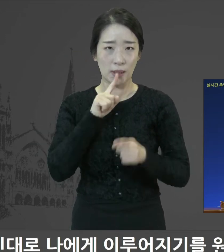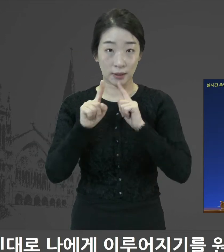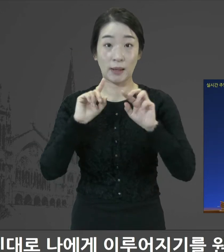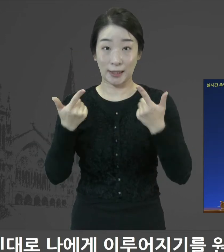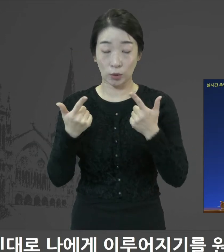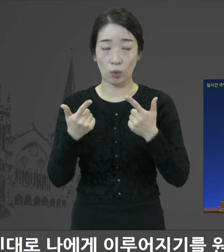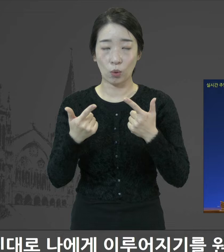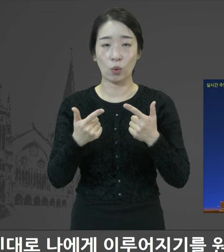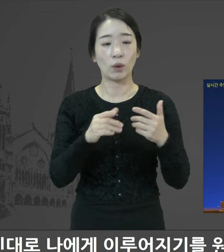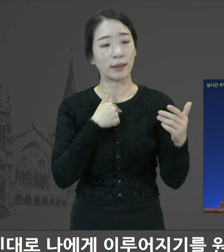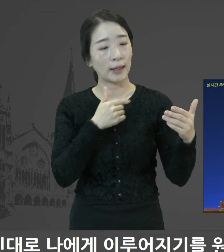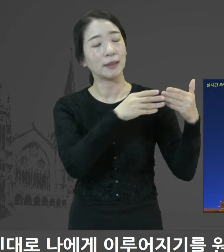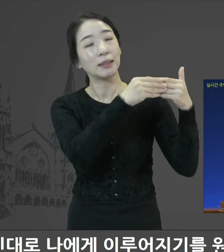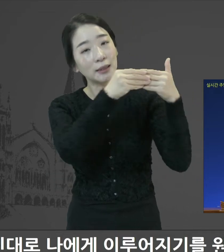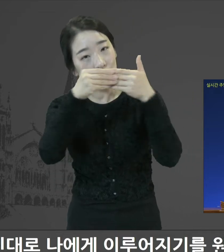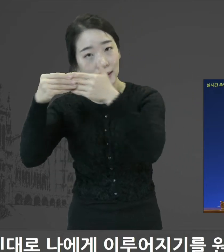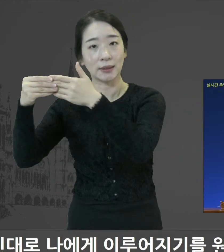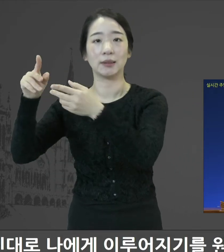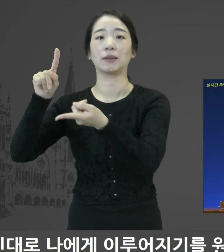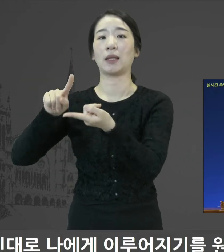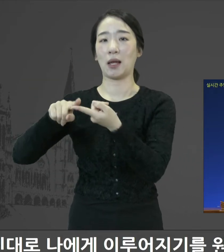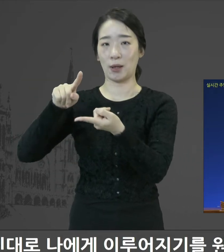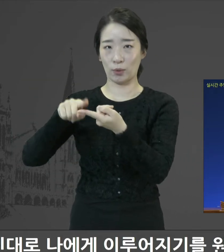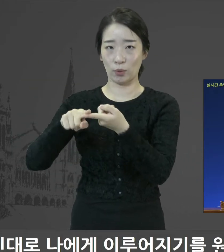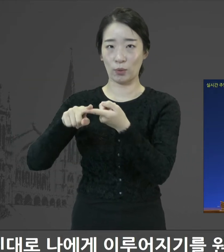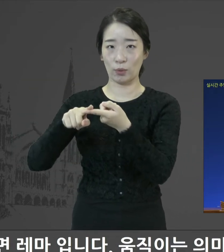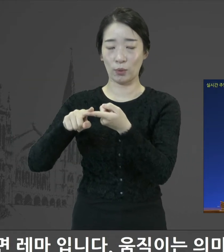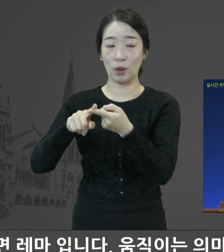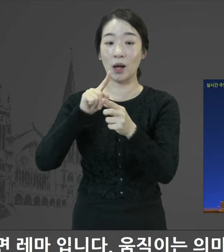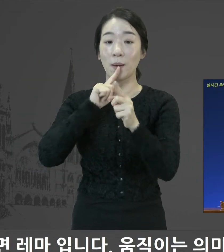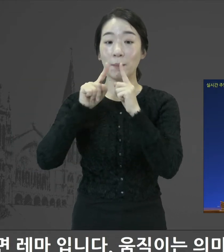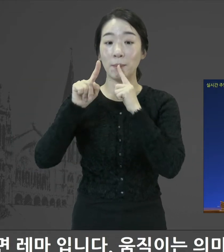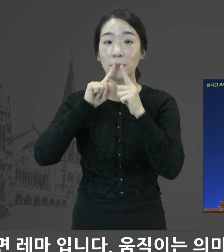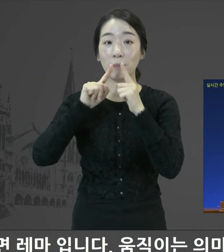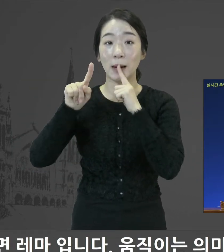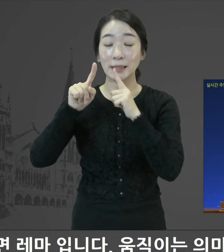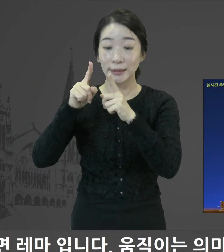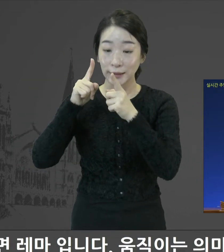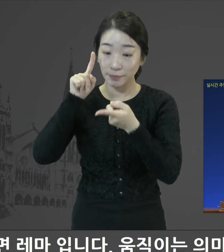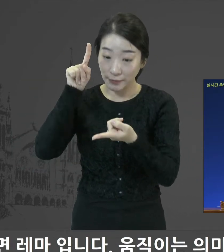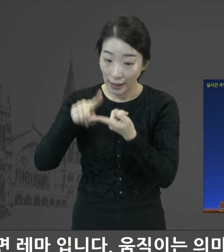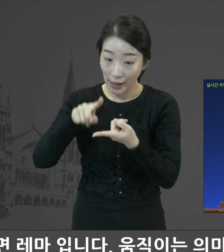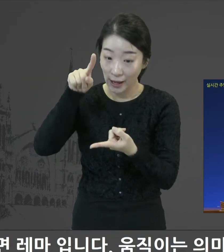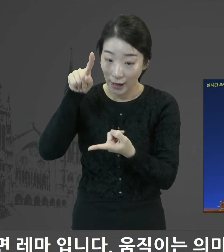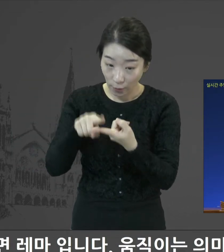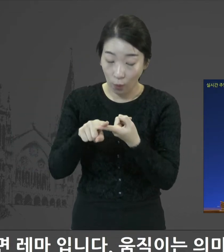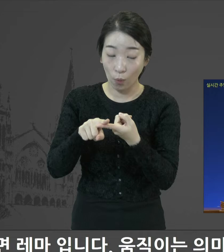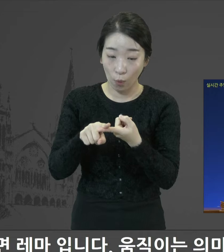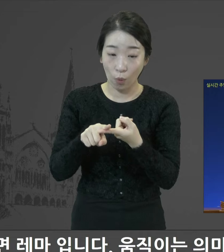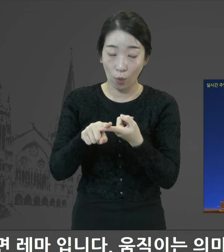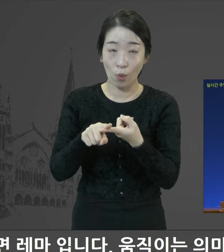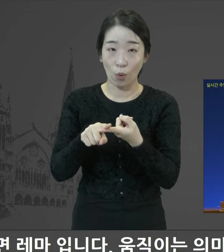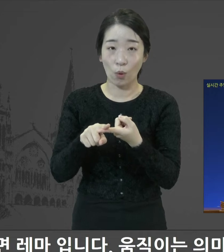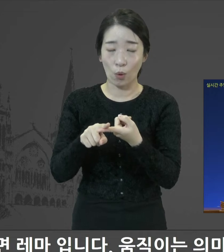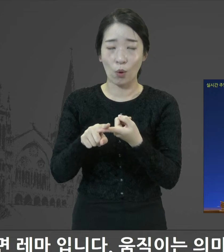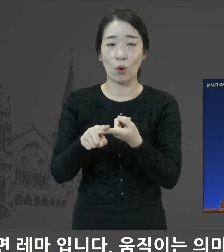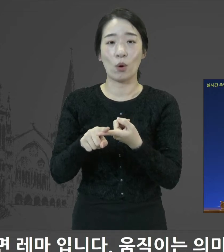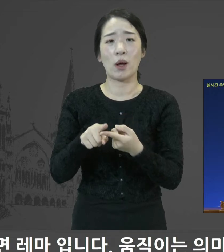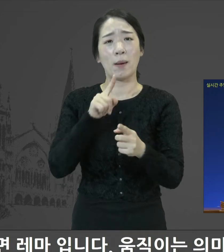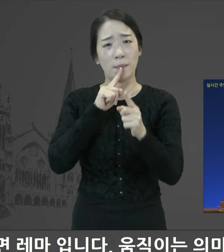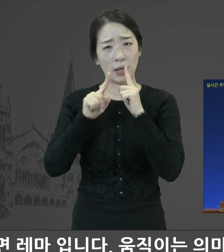나를 이끄는 대로, 말씀 따라 말씀 그대로